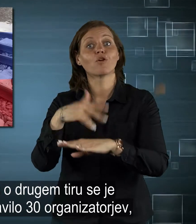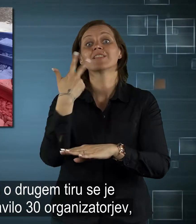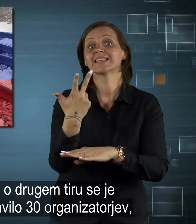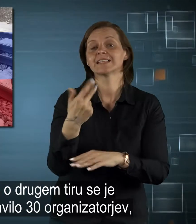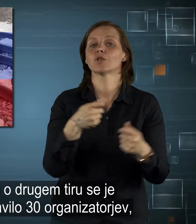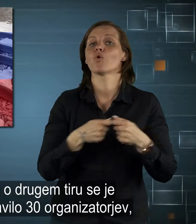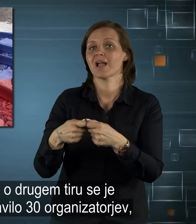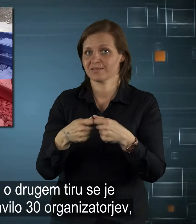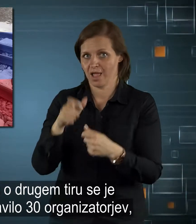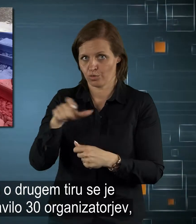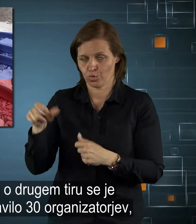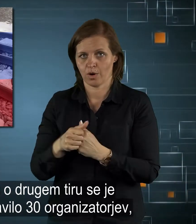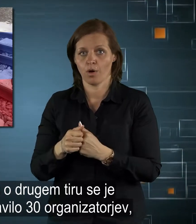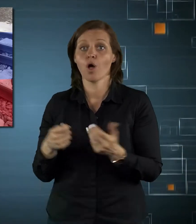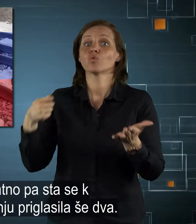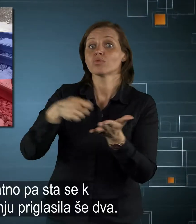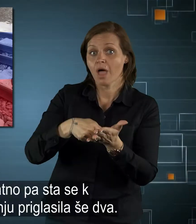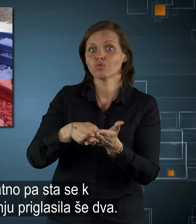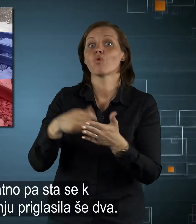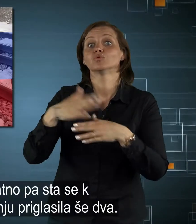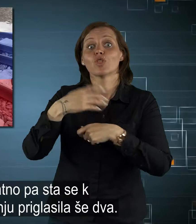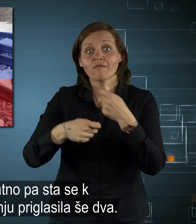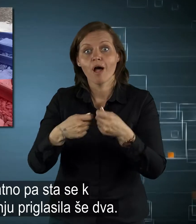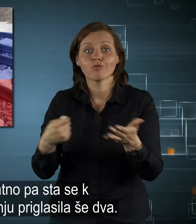se k sodelovanju priglasila še 2.